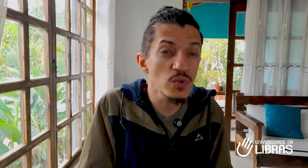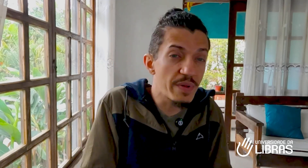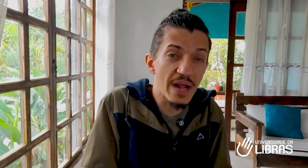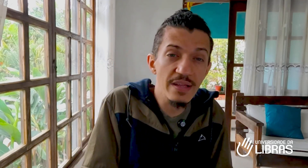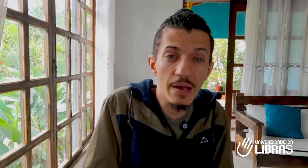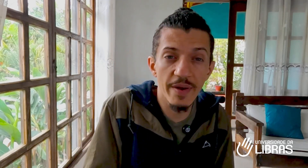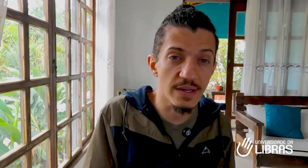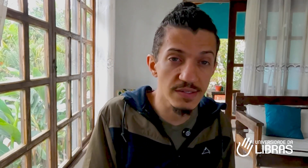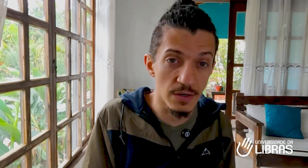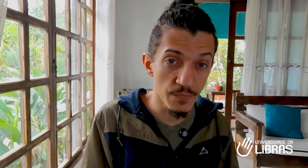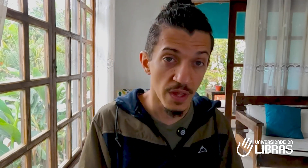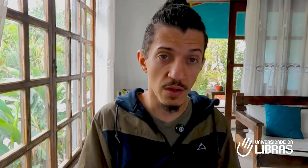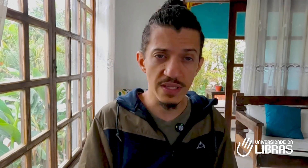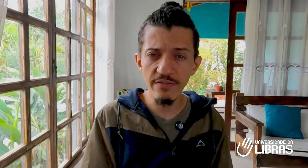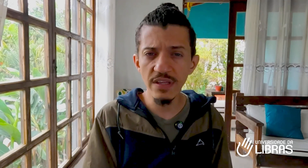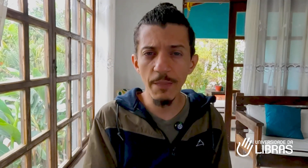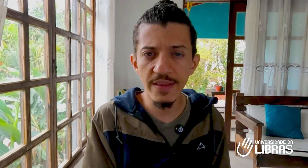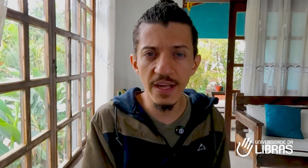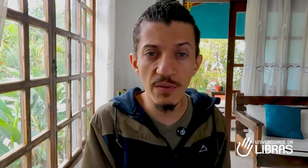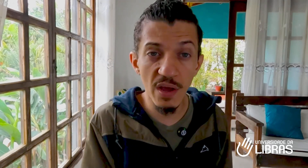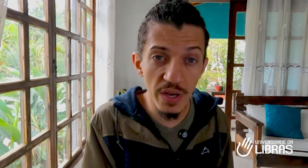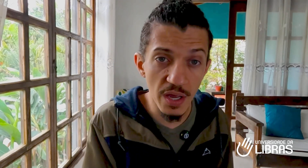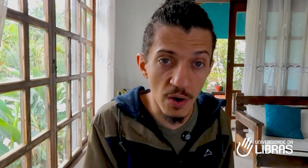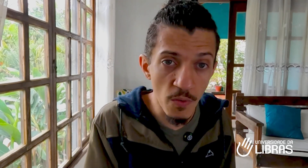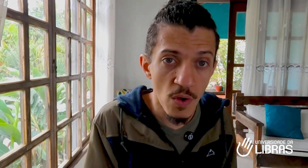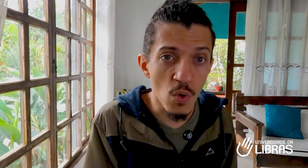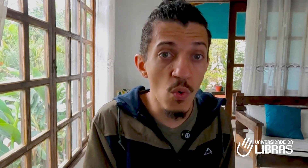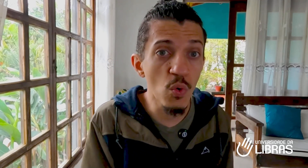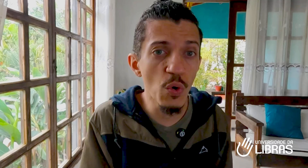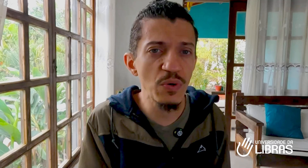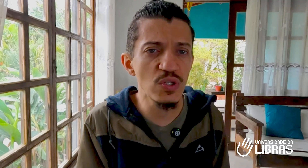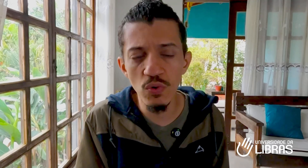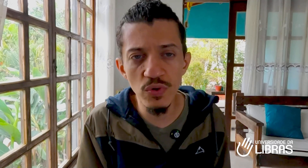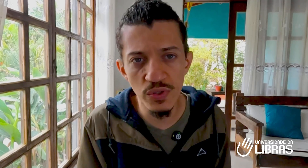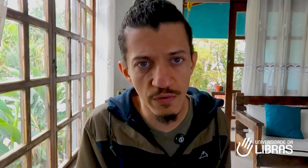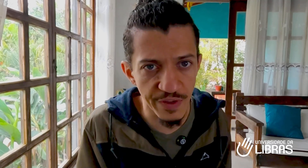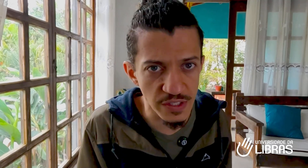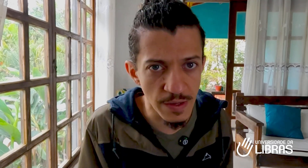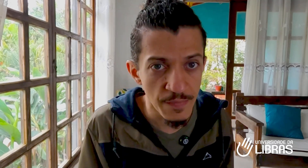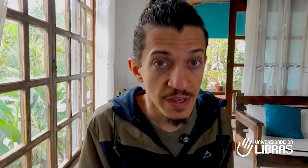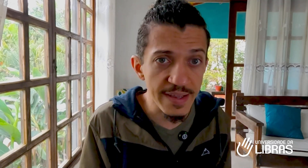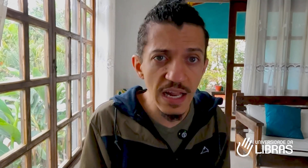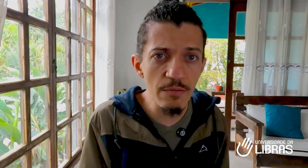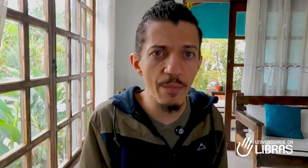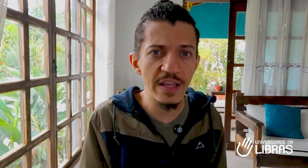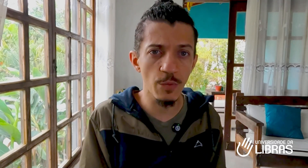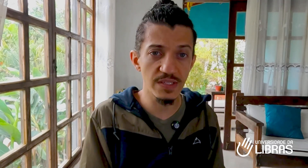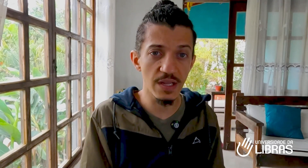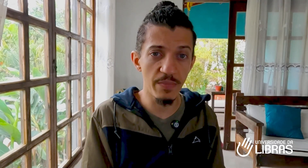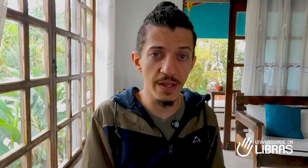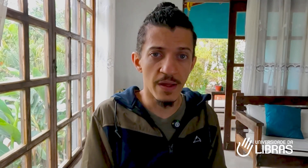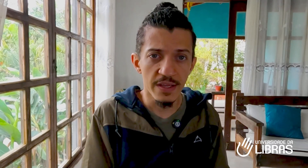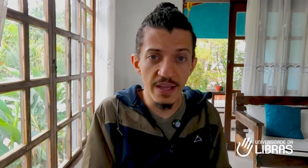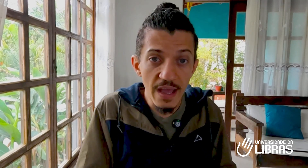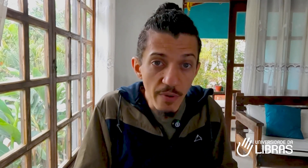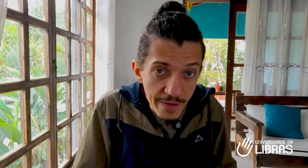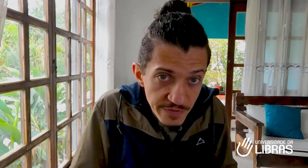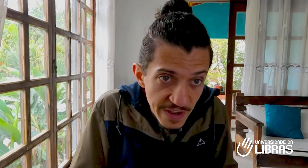a interpretação. Eu estava interpretando minha reunião com um grupo de surdos e ouvintes. E naquele momento eu percebi que, embora eu estivesse